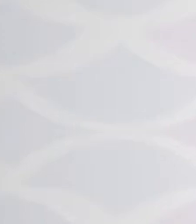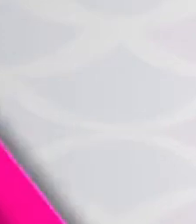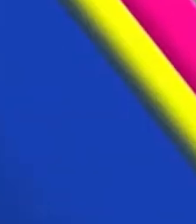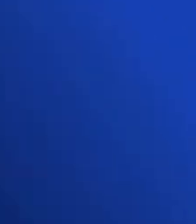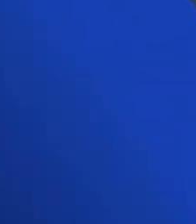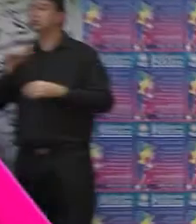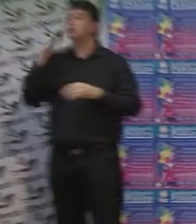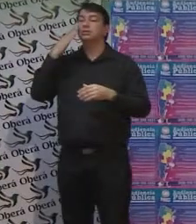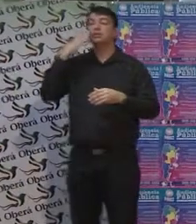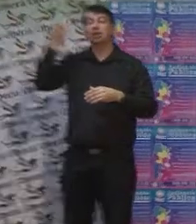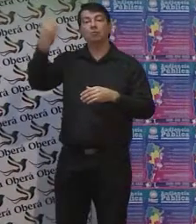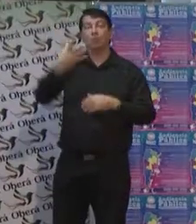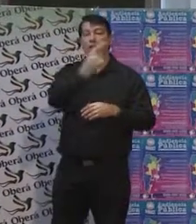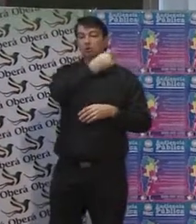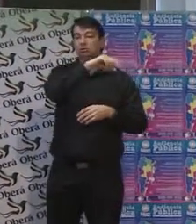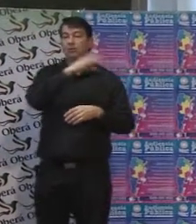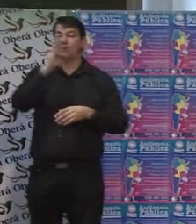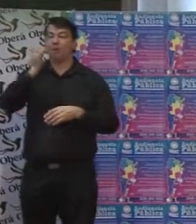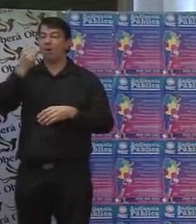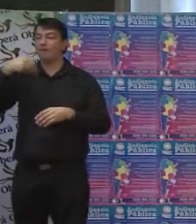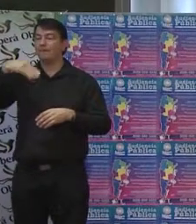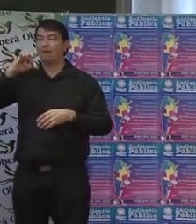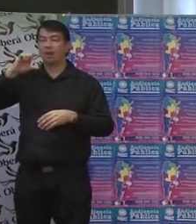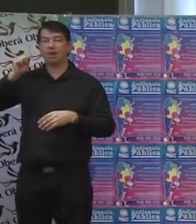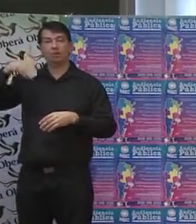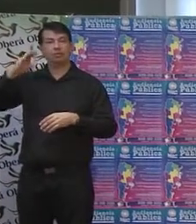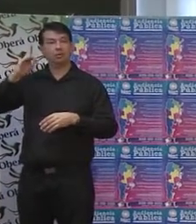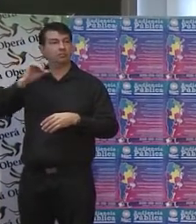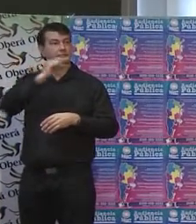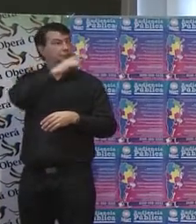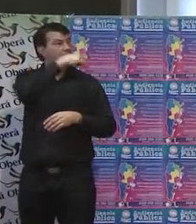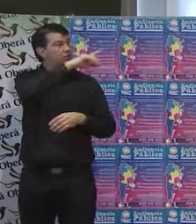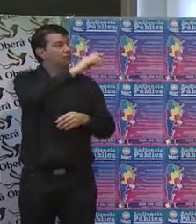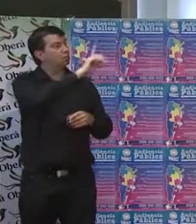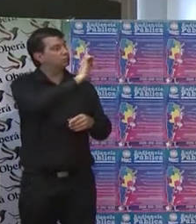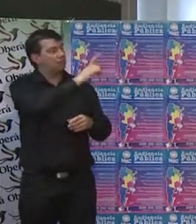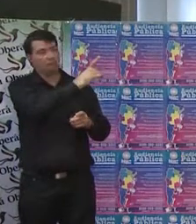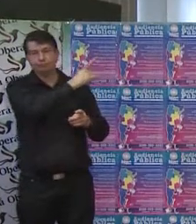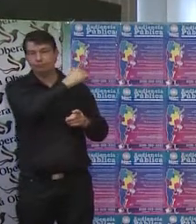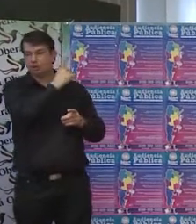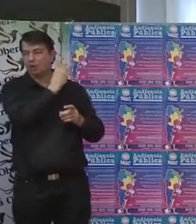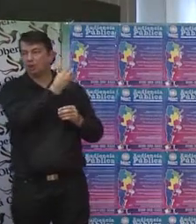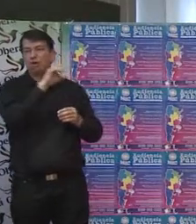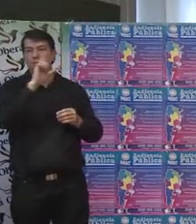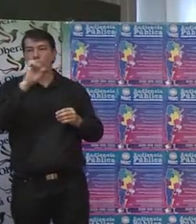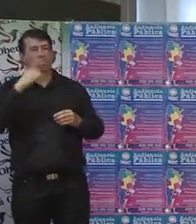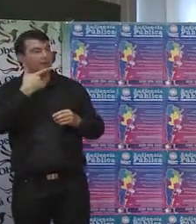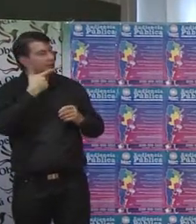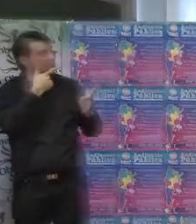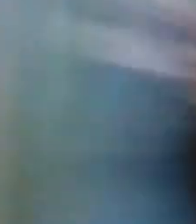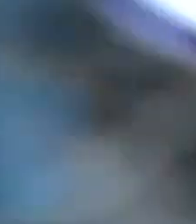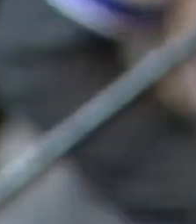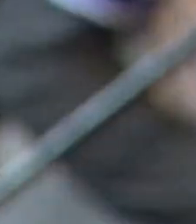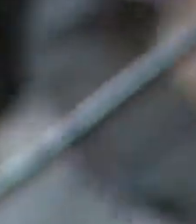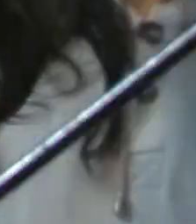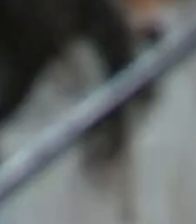tardes. Nosotros somos el colegio Mont Blanc. Ella es Luciana, Samira, Marcelo, Lucas,